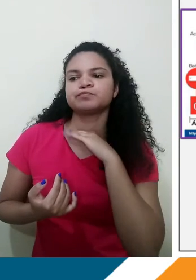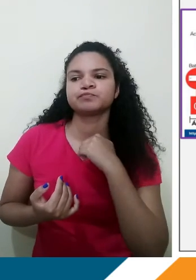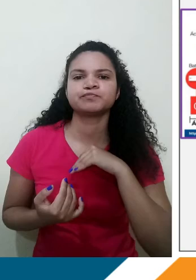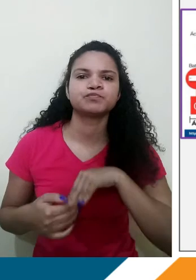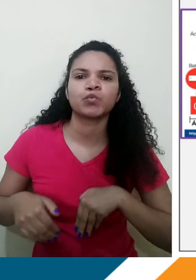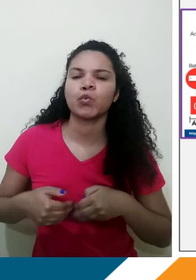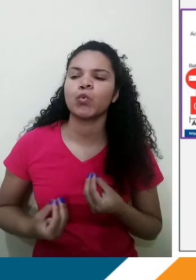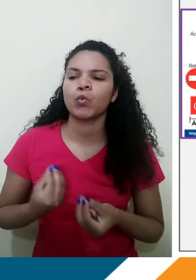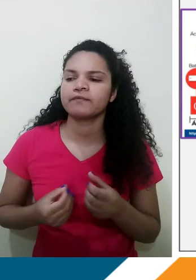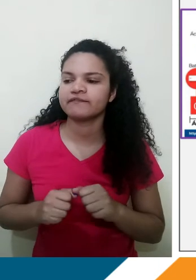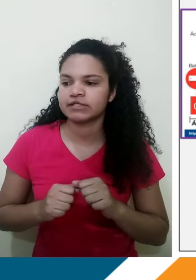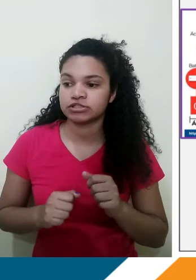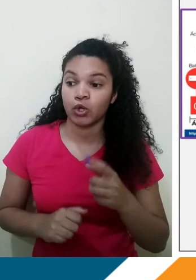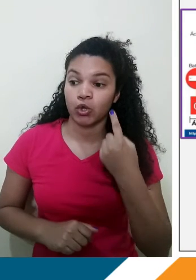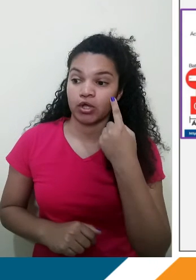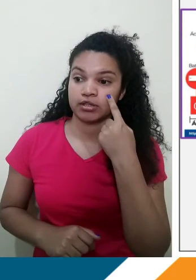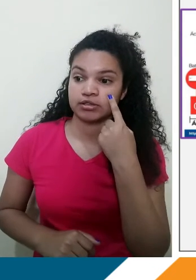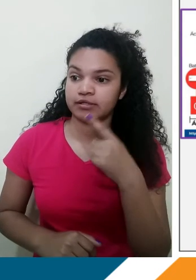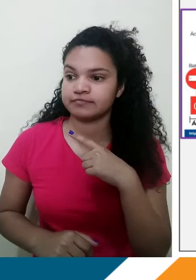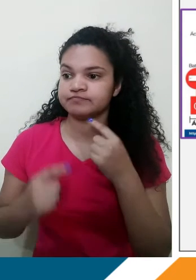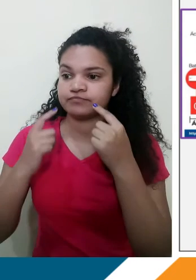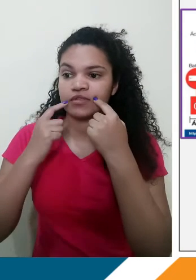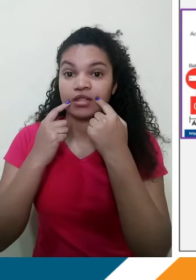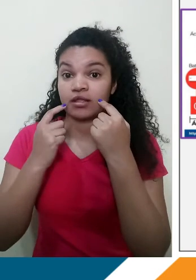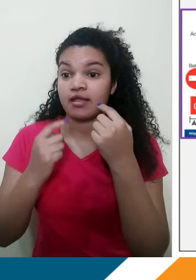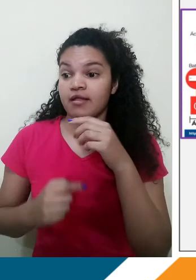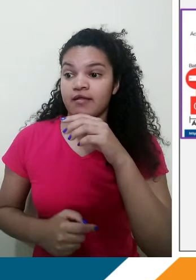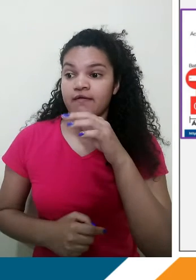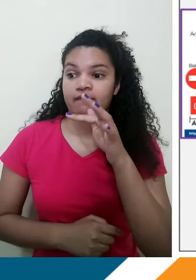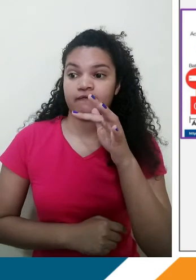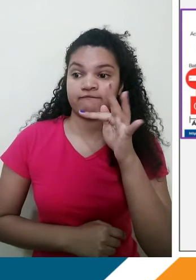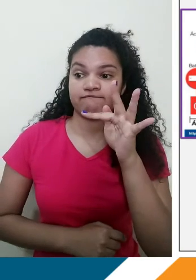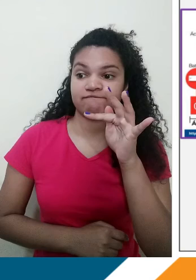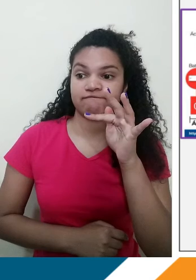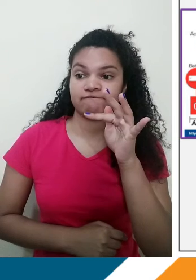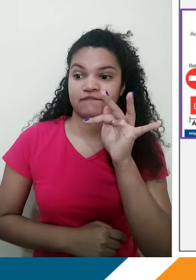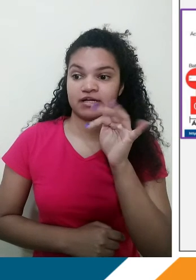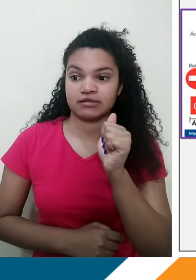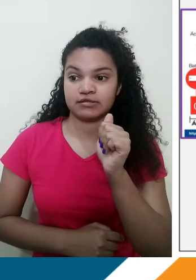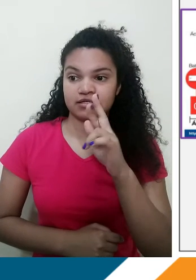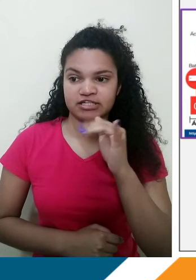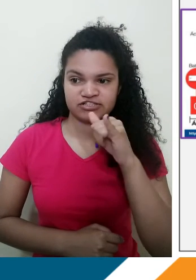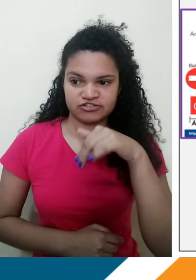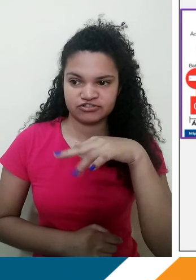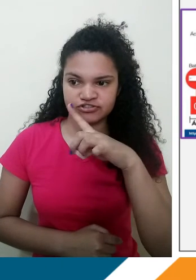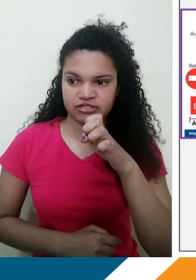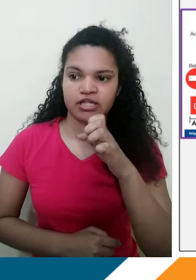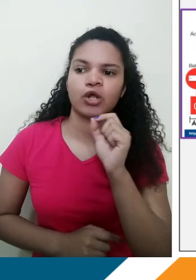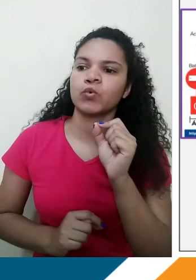pela amilase salivar, uma enzima presente na saliva que quebra amido em maltose, e após aí o